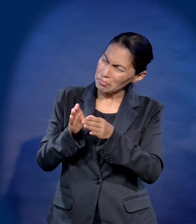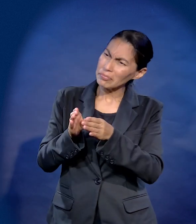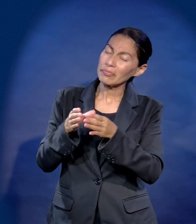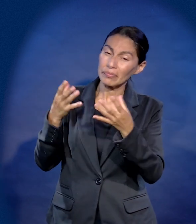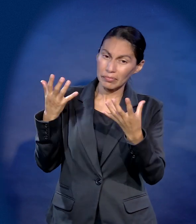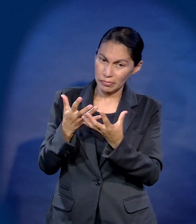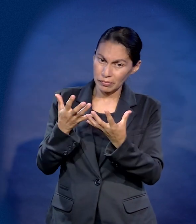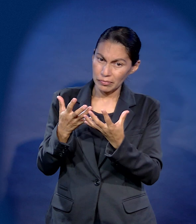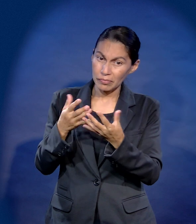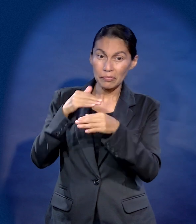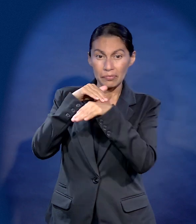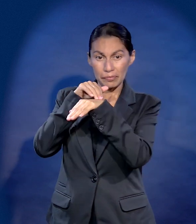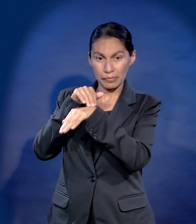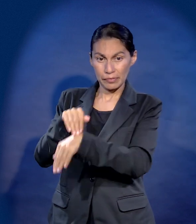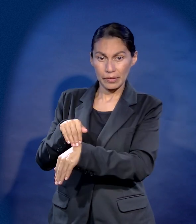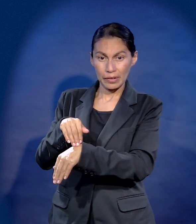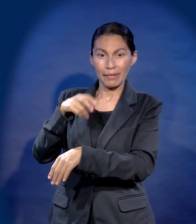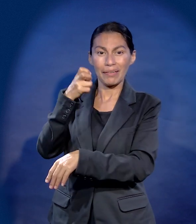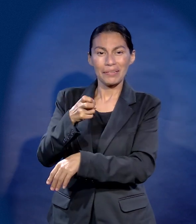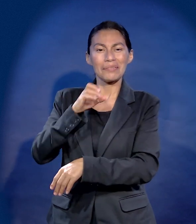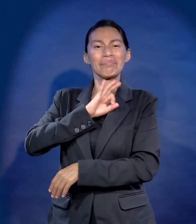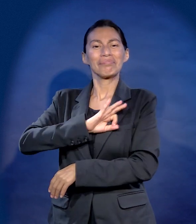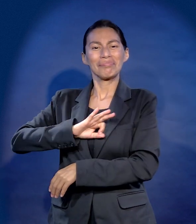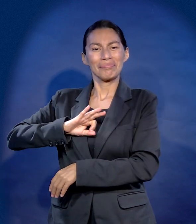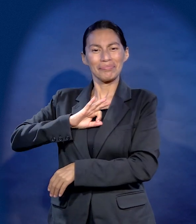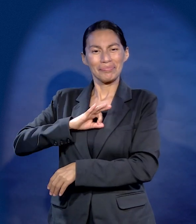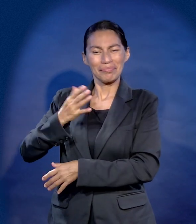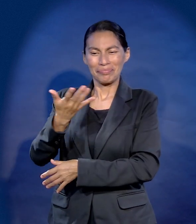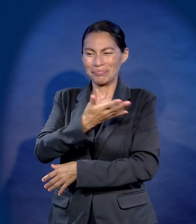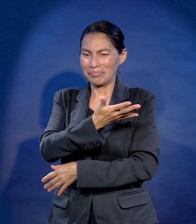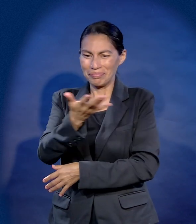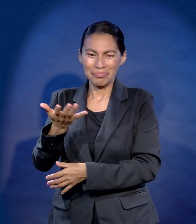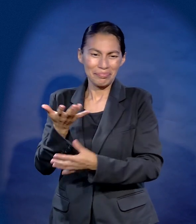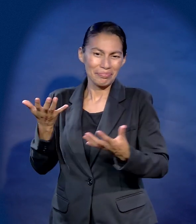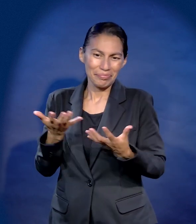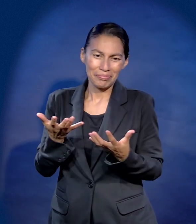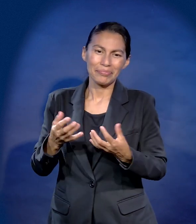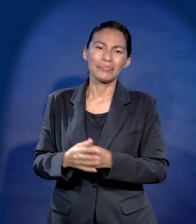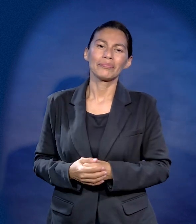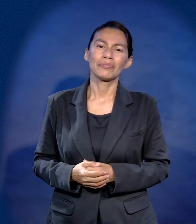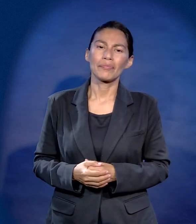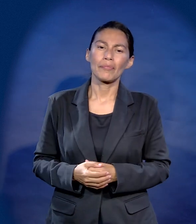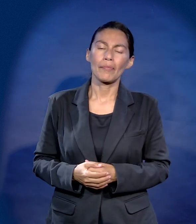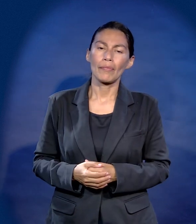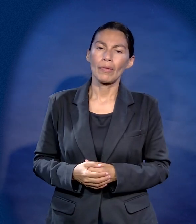olvidadizo, sino hacedor de la obra, este será bienaventurado en todo lo que hace.